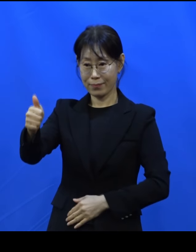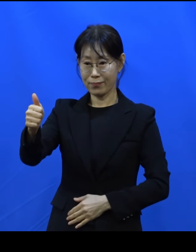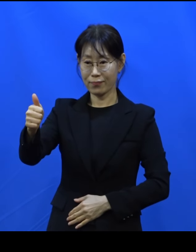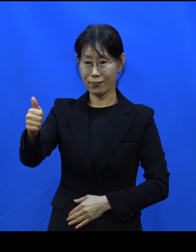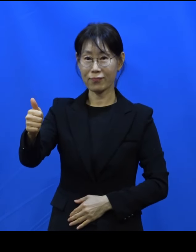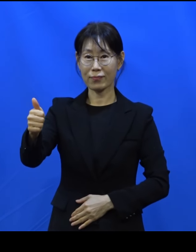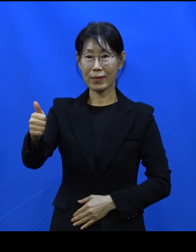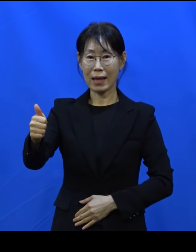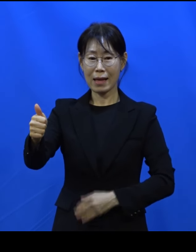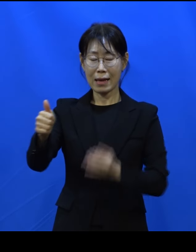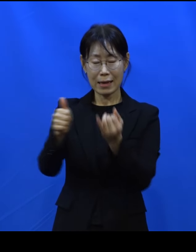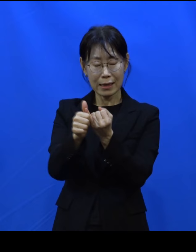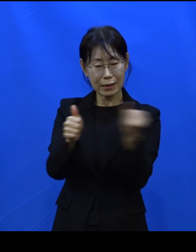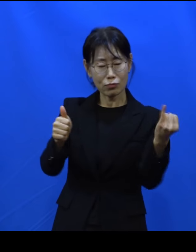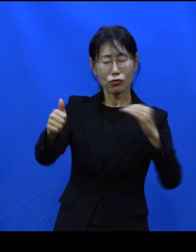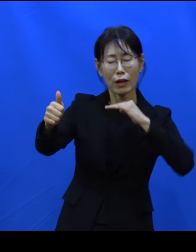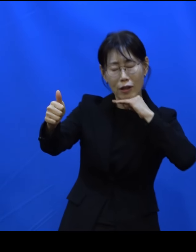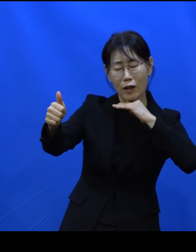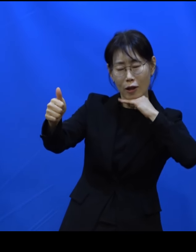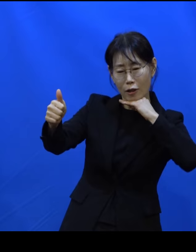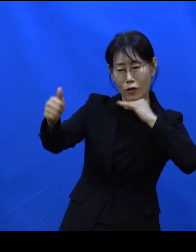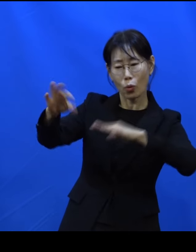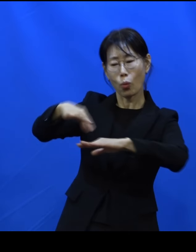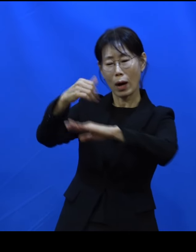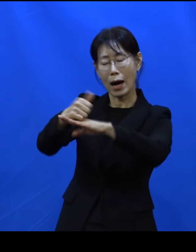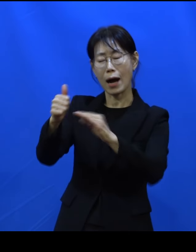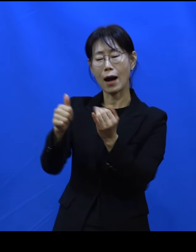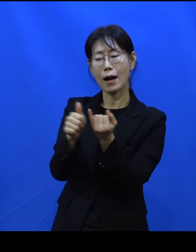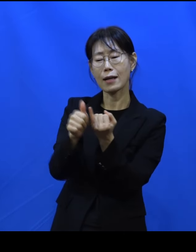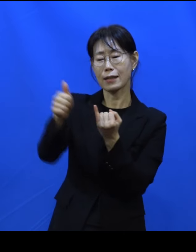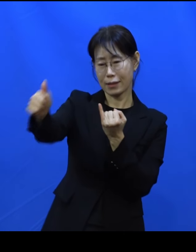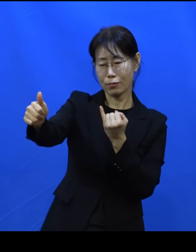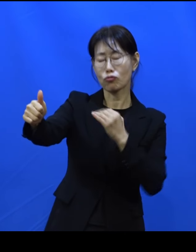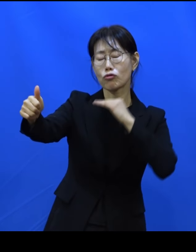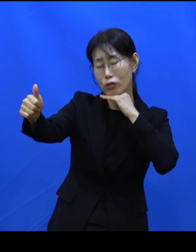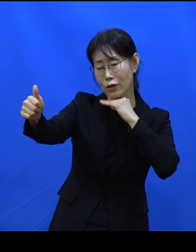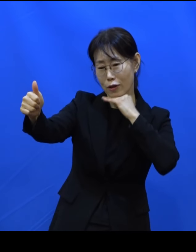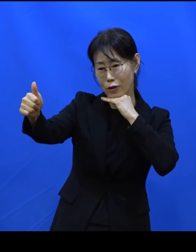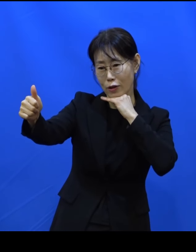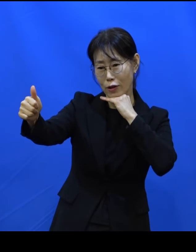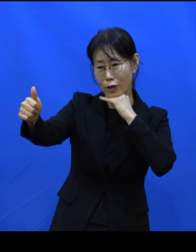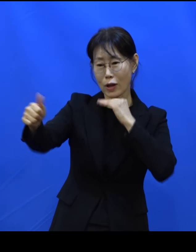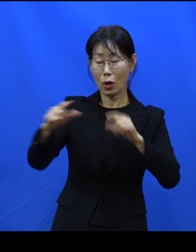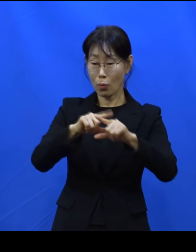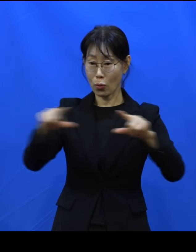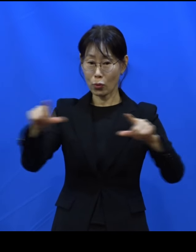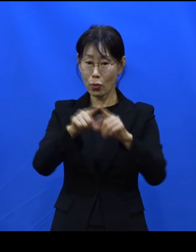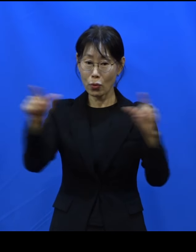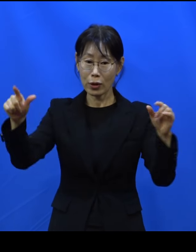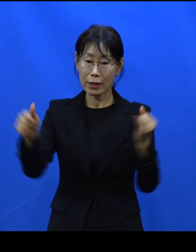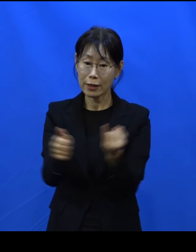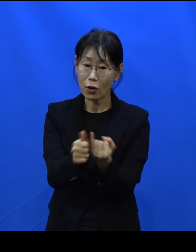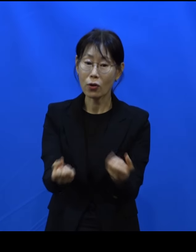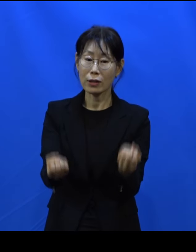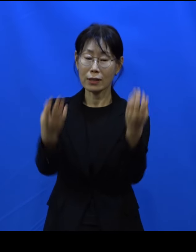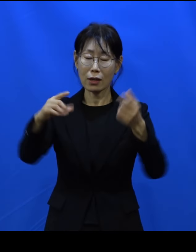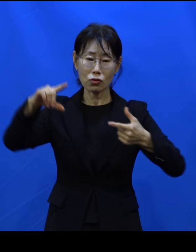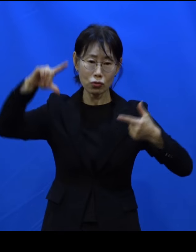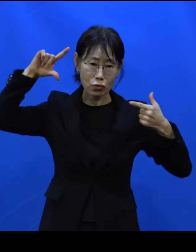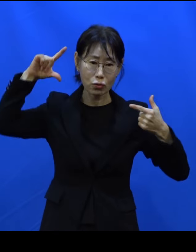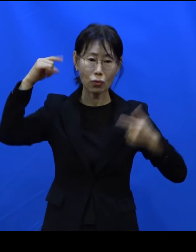신랑이죠. 자, 일반적으로 결혼식에서 주인공은 신부입니다. 신부, 그죠? 결혼식